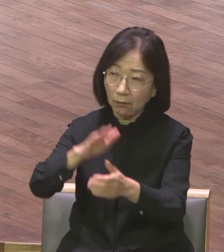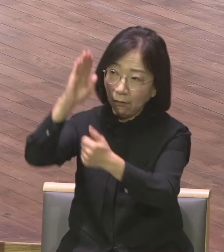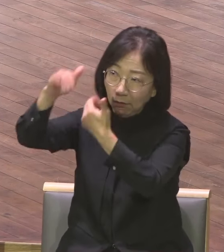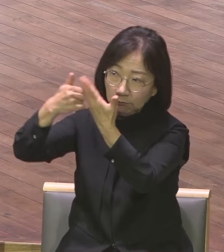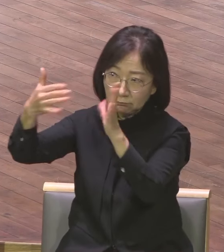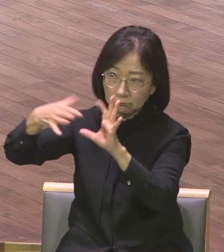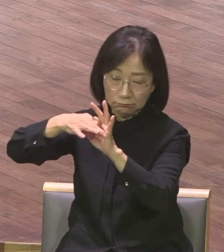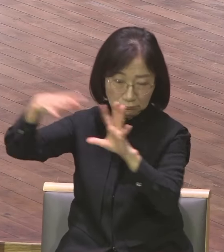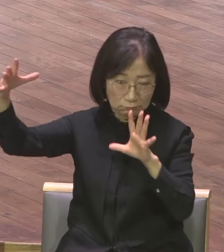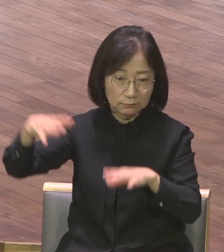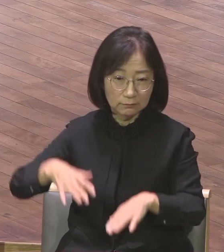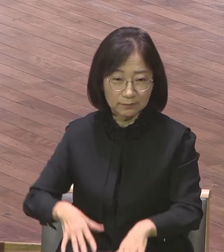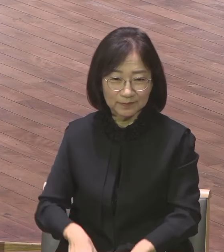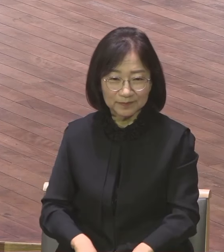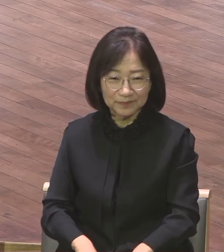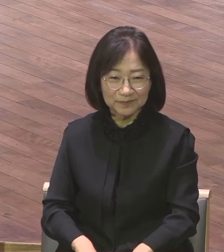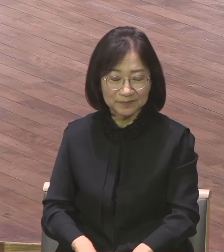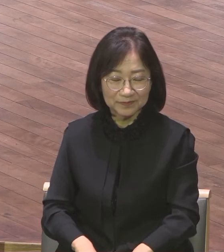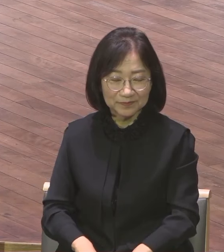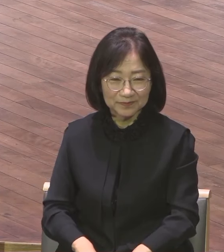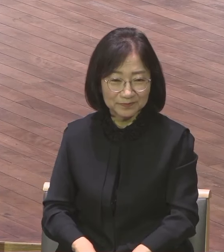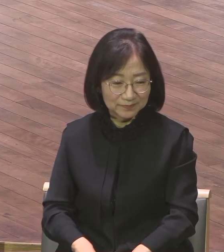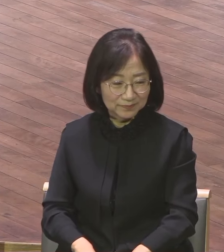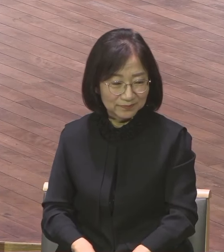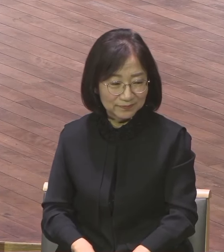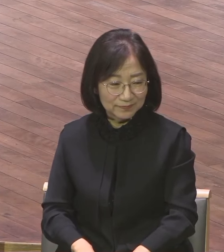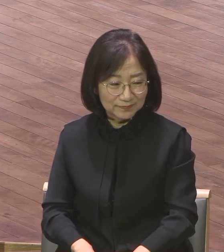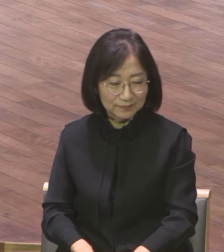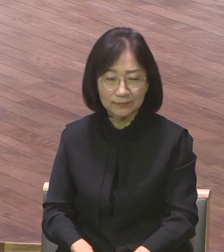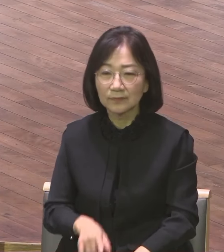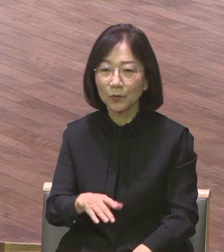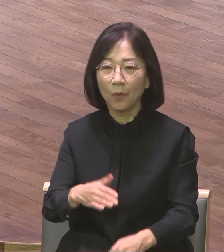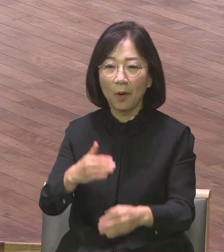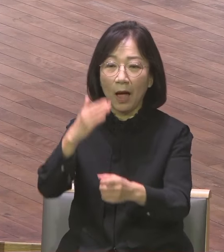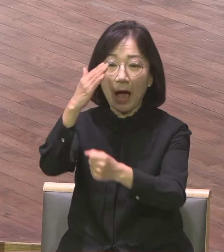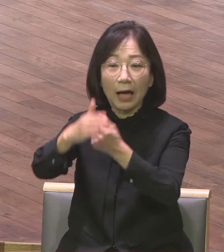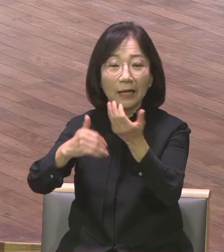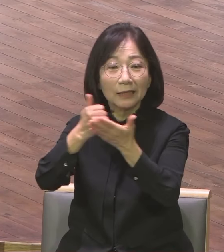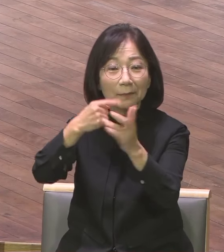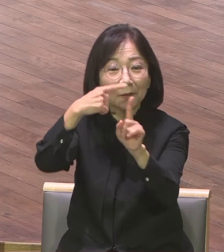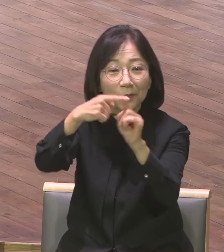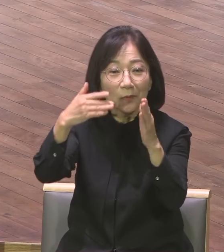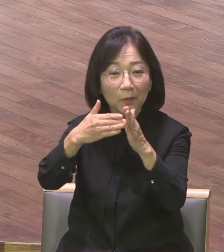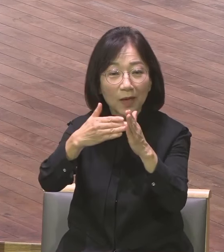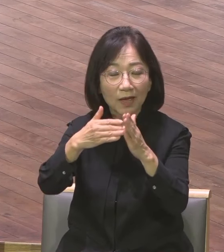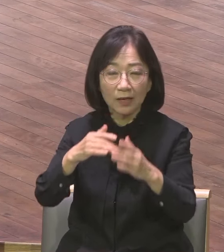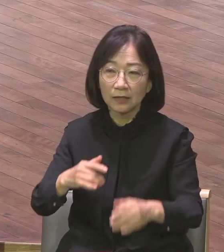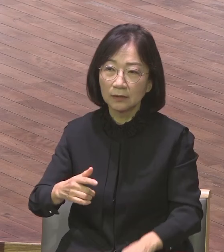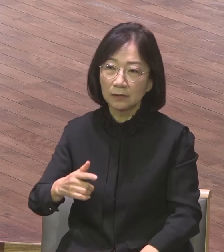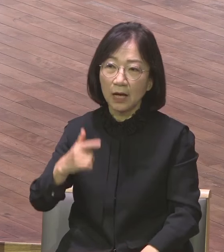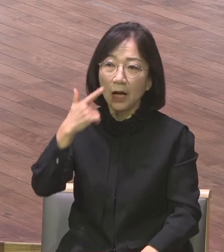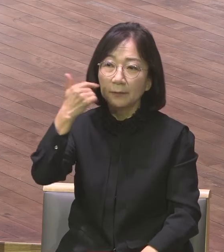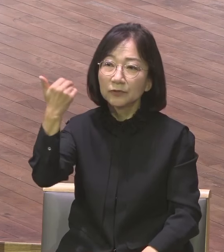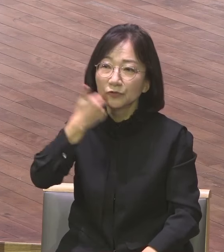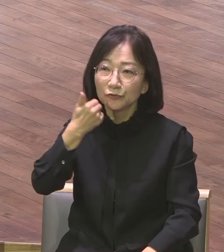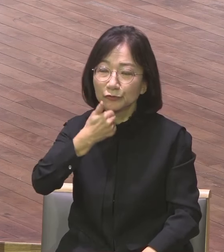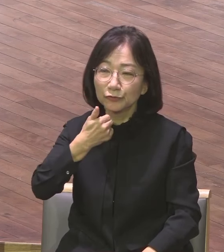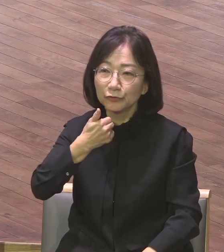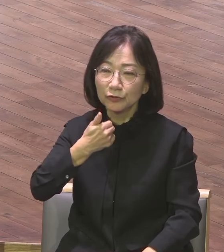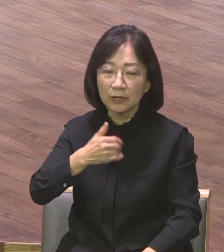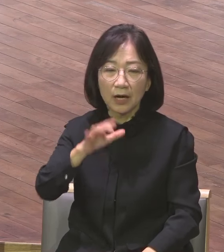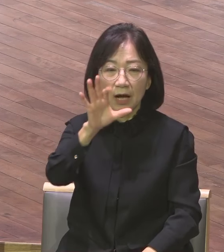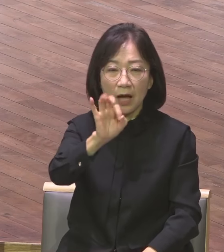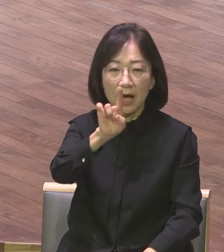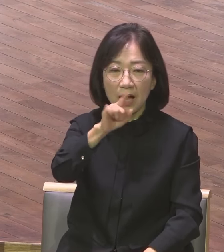여호와의 뭡니까? 하나님의 교회 아버지 안상홍 하나님 어머니 장길자.